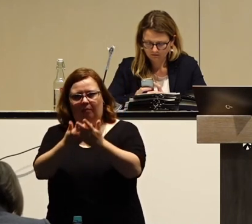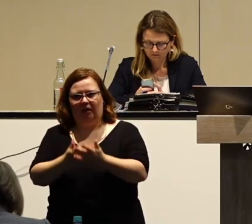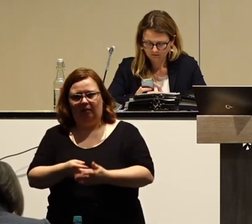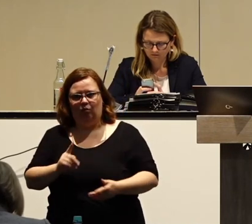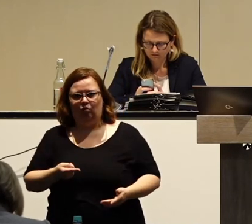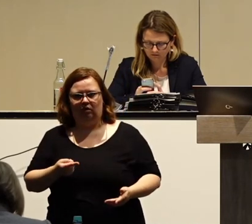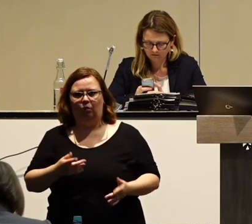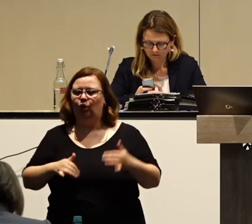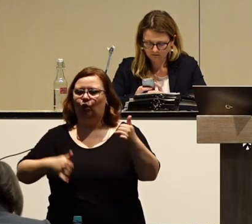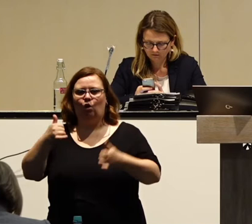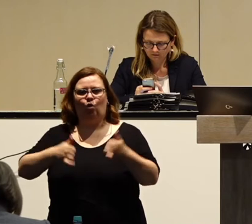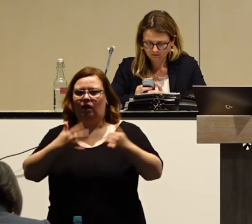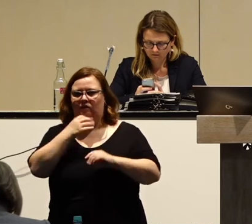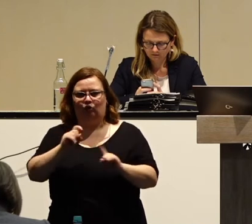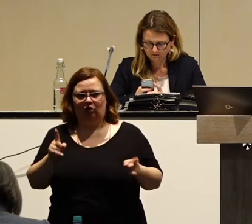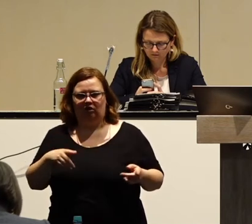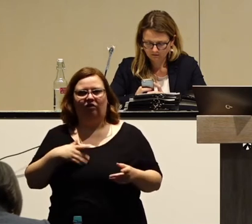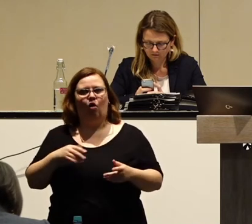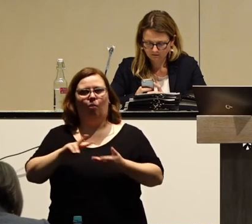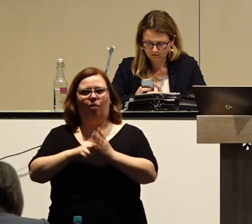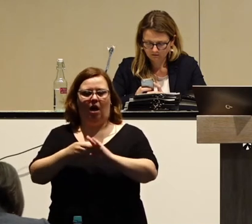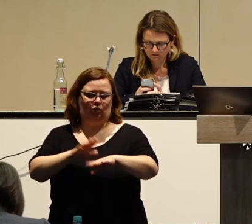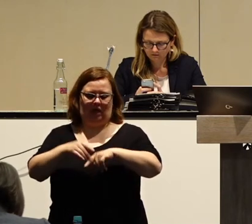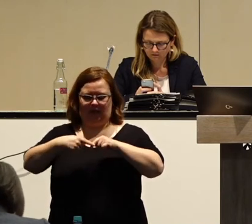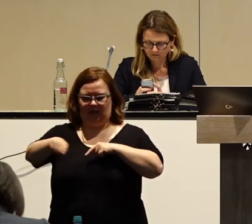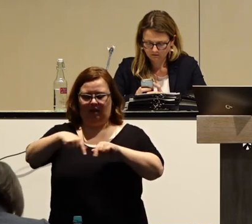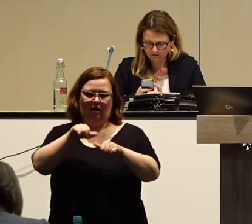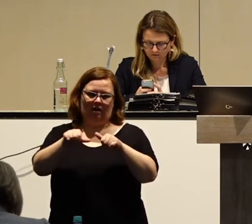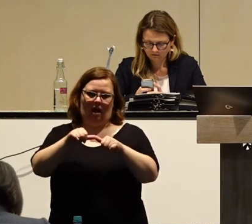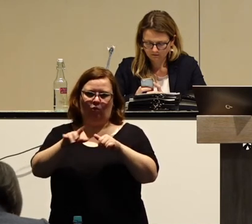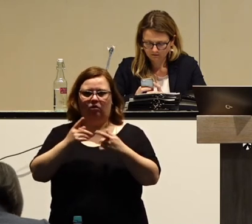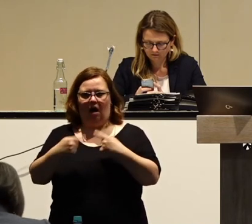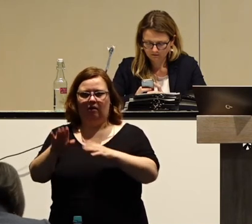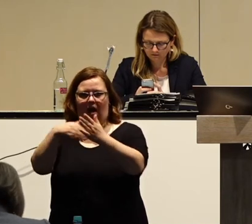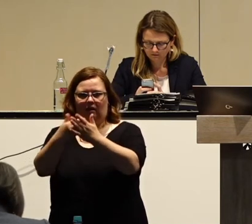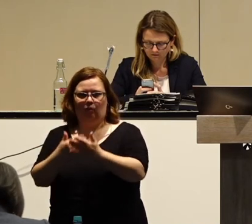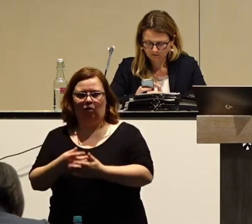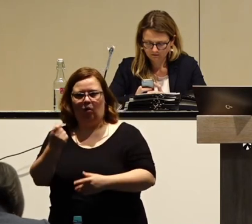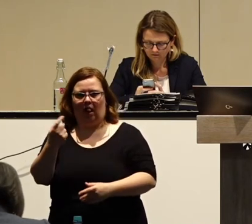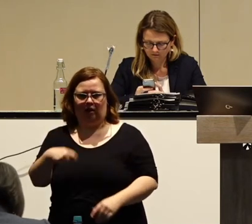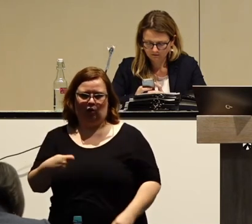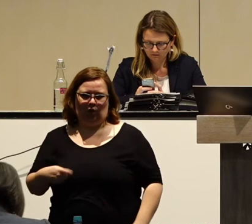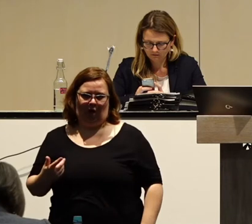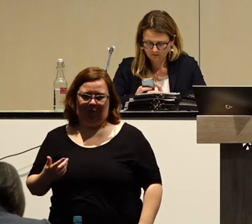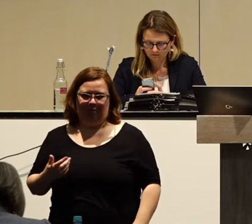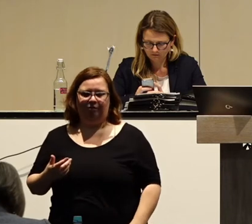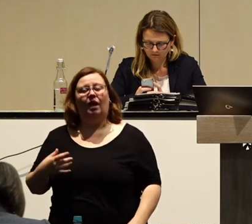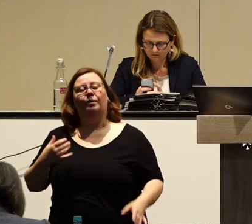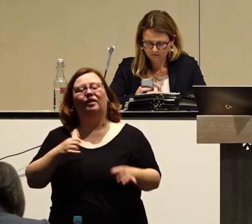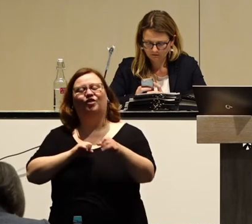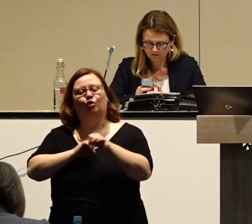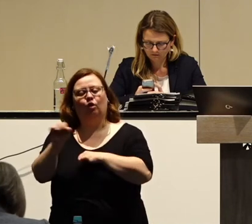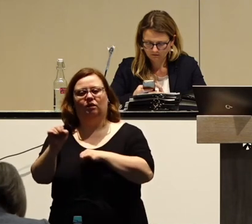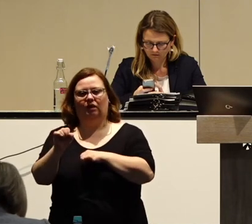keine unnötige Konkurrenz zu schaffen, zumal die Planungszeit sehr knapp bemessen ist und weitere Angebote eben auch Geld kosten. Dennoch wollen wir uns